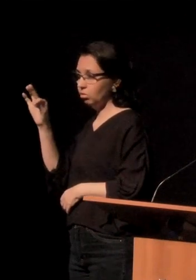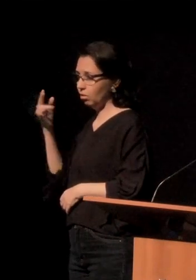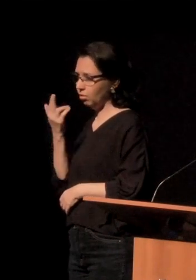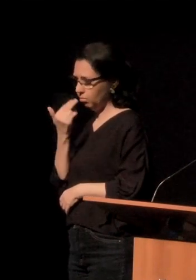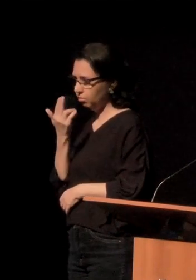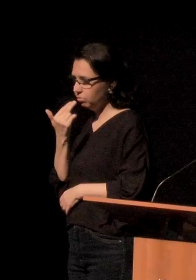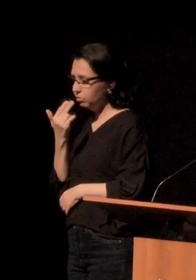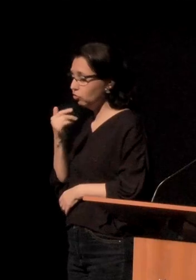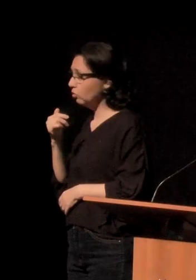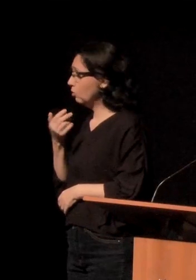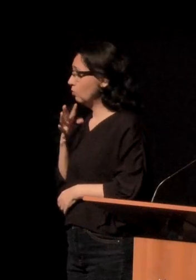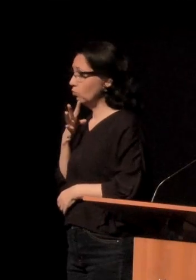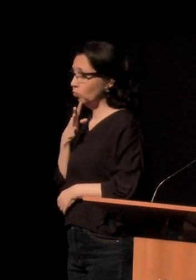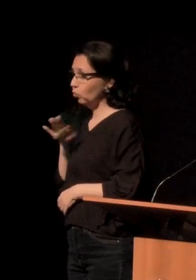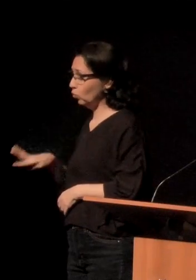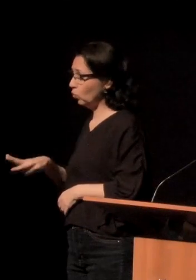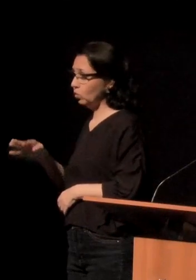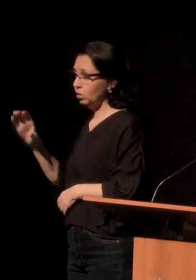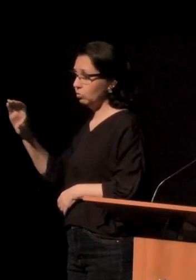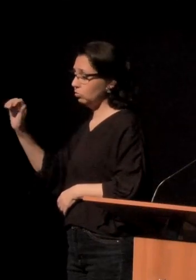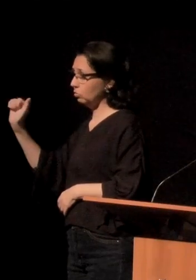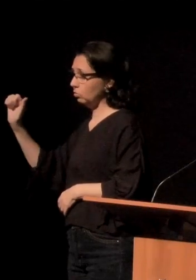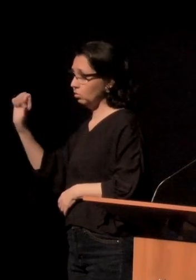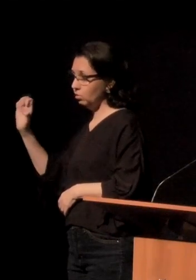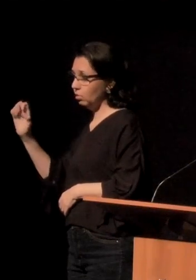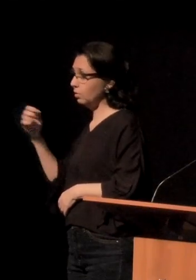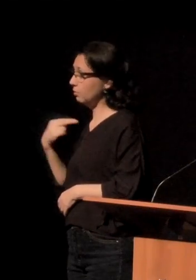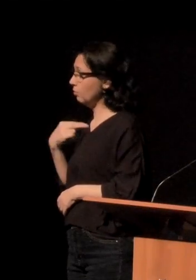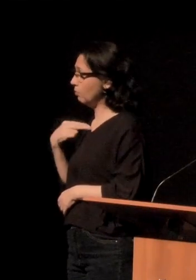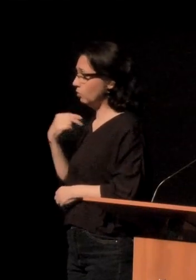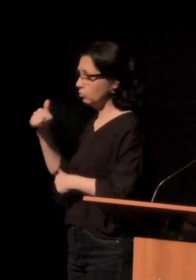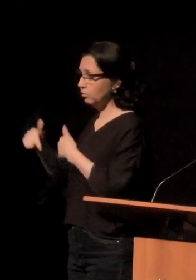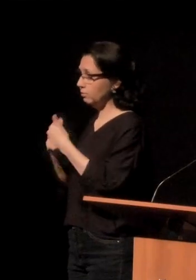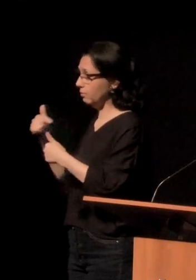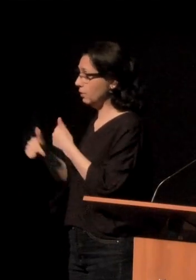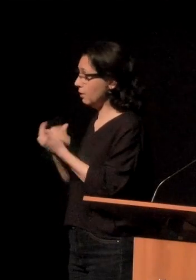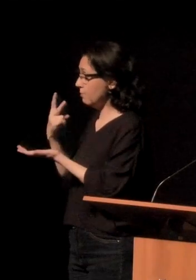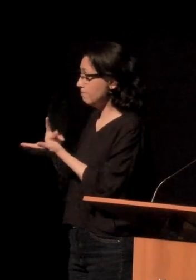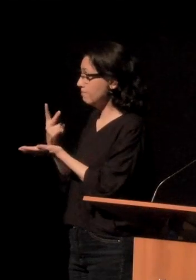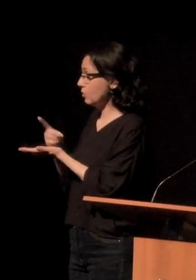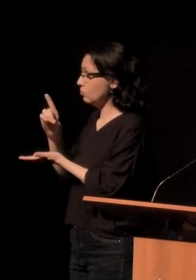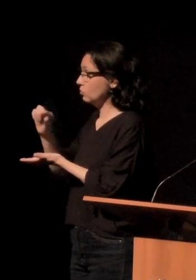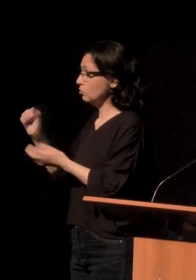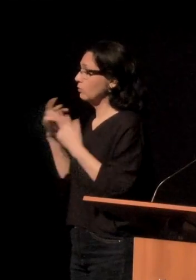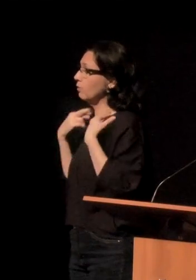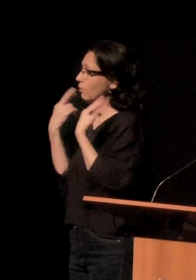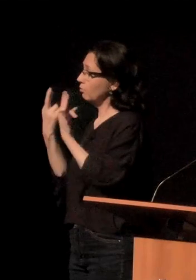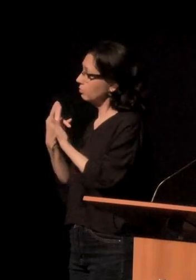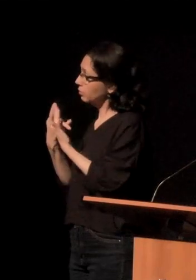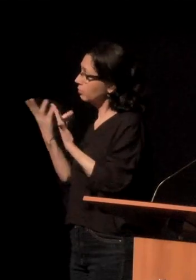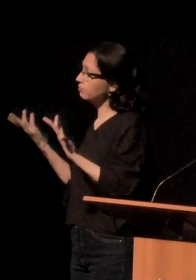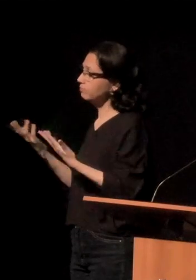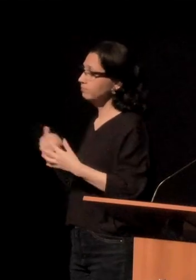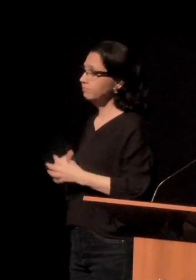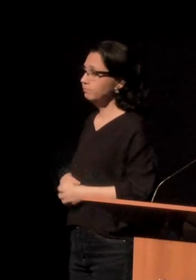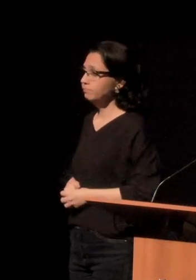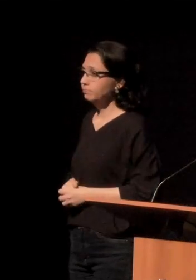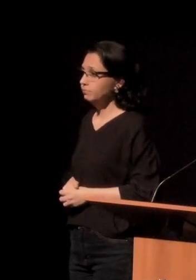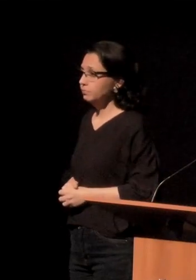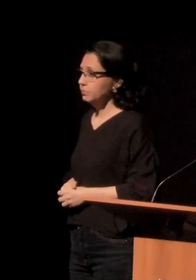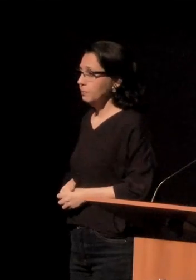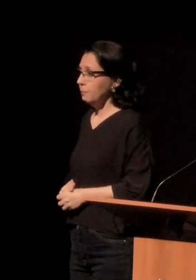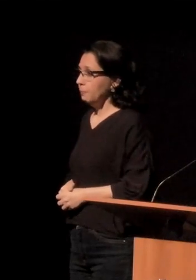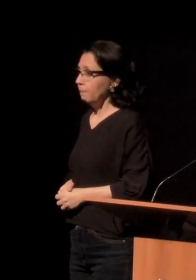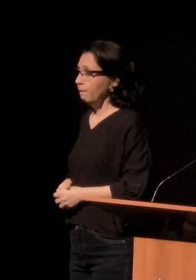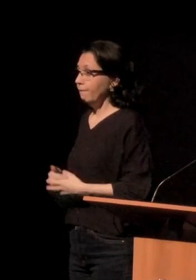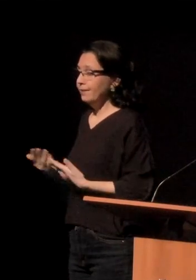no dia das nossas reuniões isso tem dificuldade a interlocução e é importante relação que necessária É uma